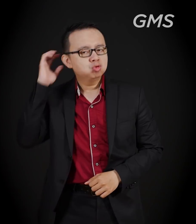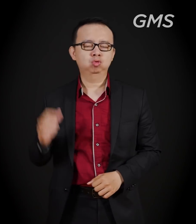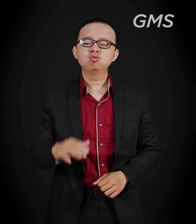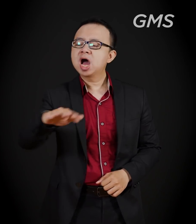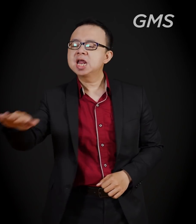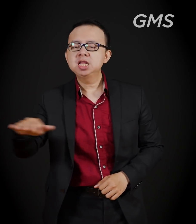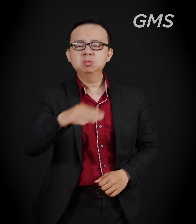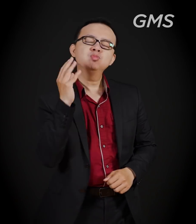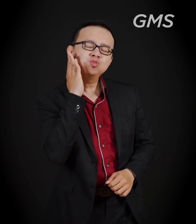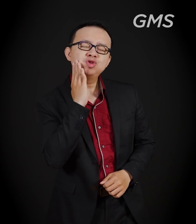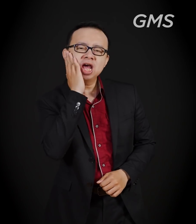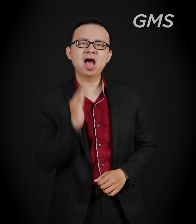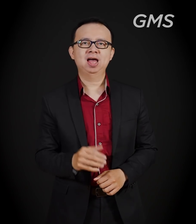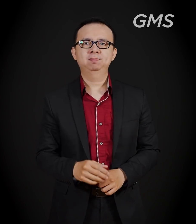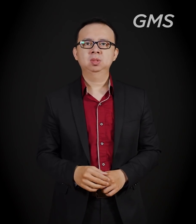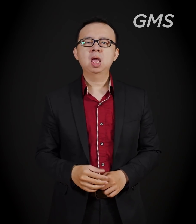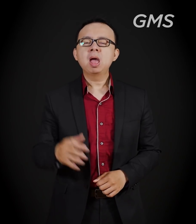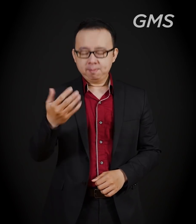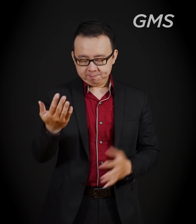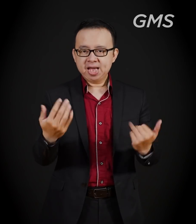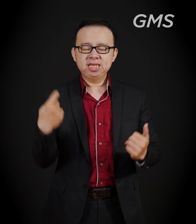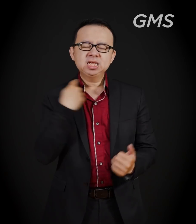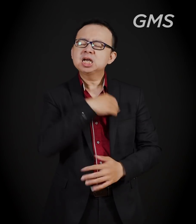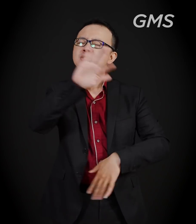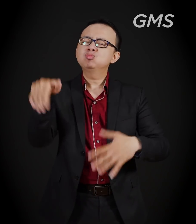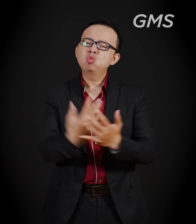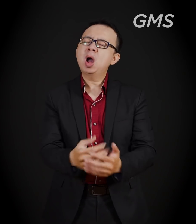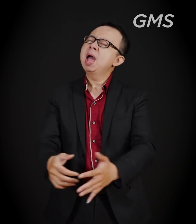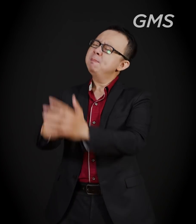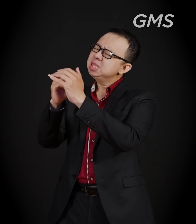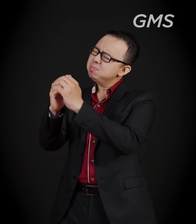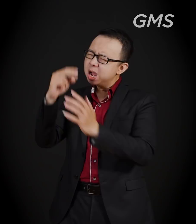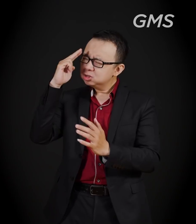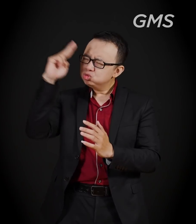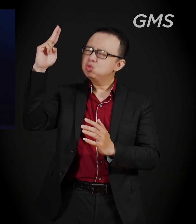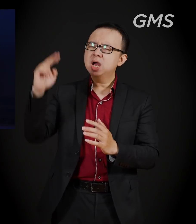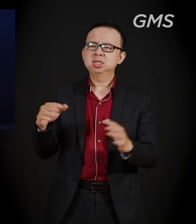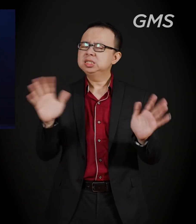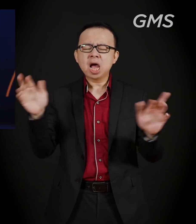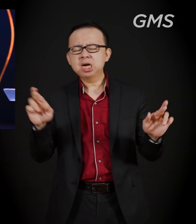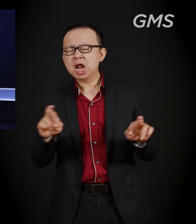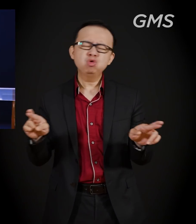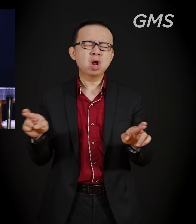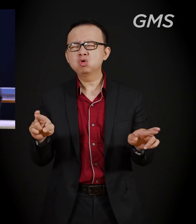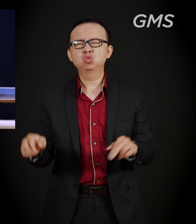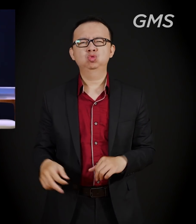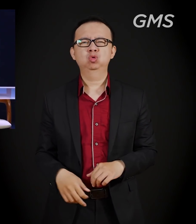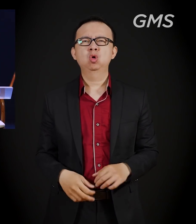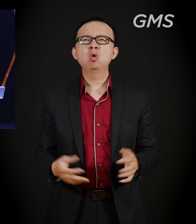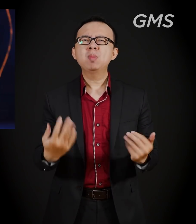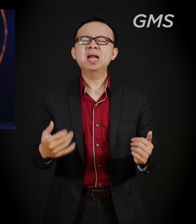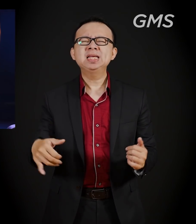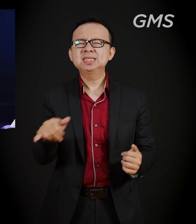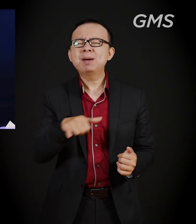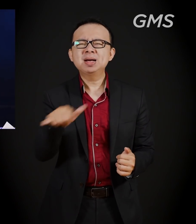adik-adik muda, biarlah kita menjadi orang yang menyembah dan bukan yang ragu-ragu. Mereka sama-sama